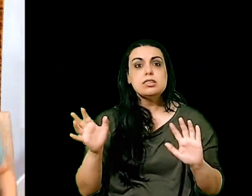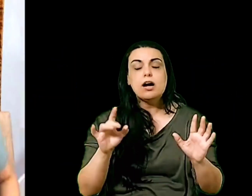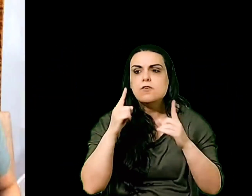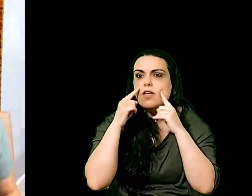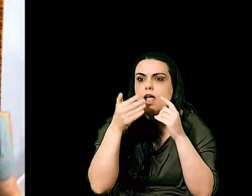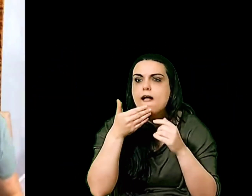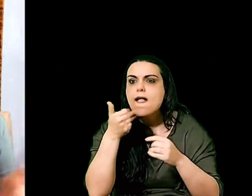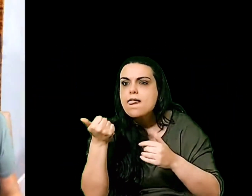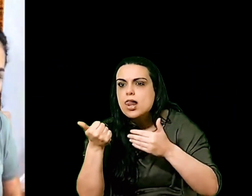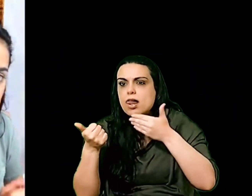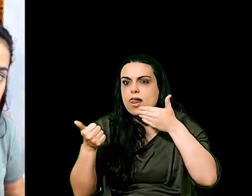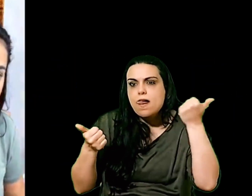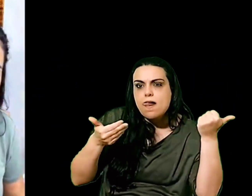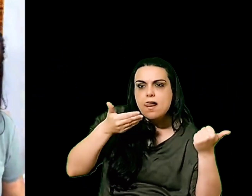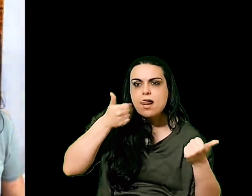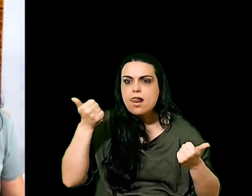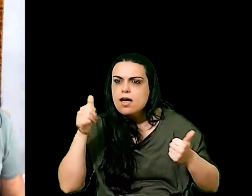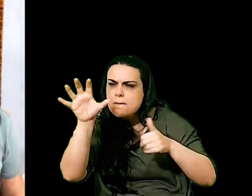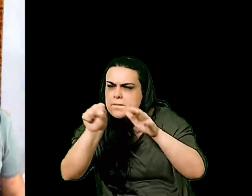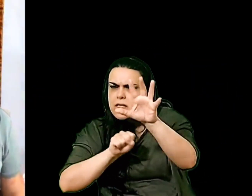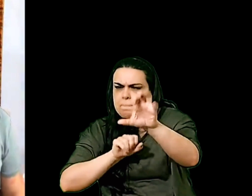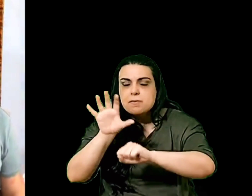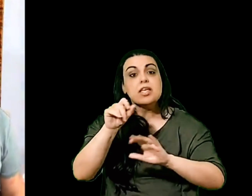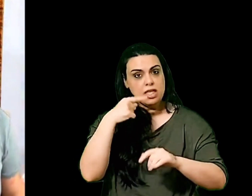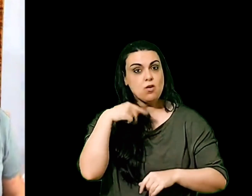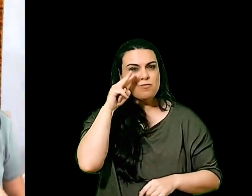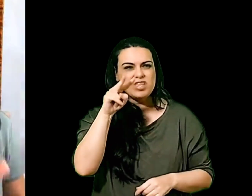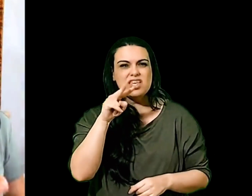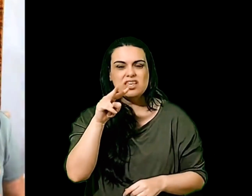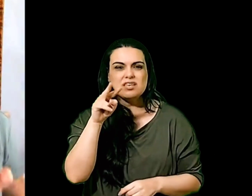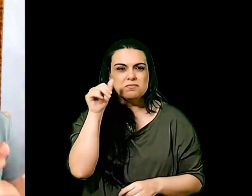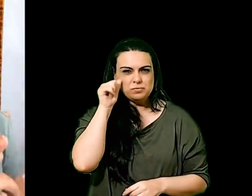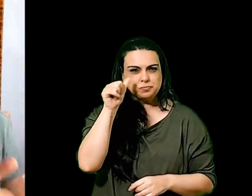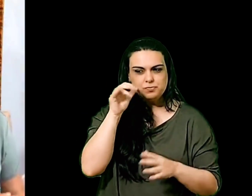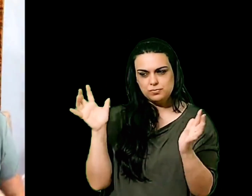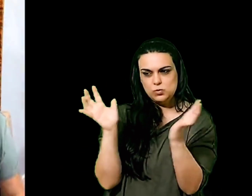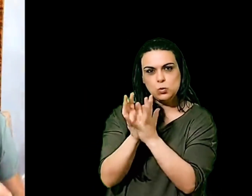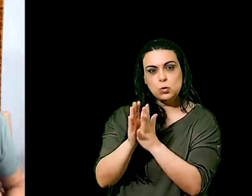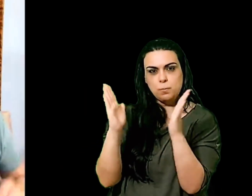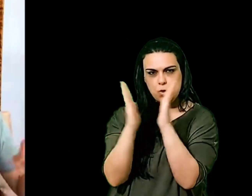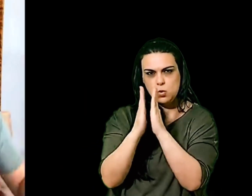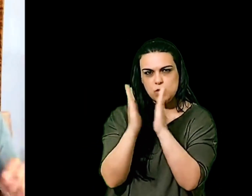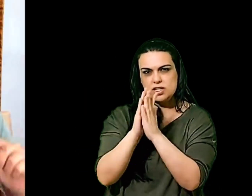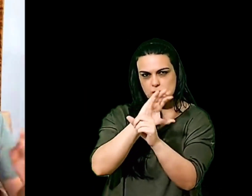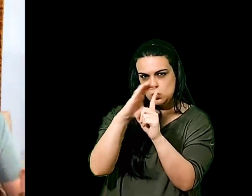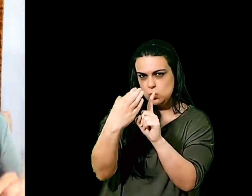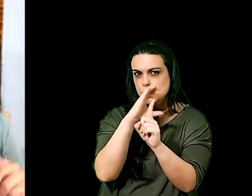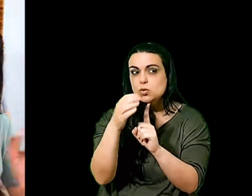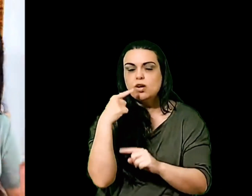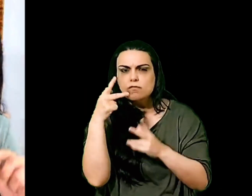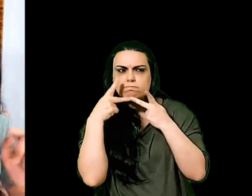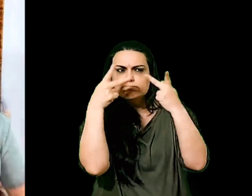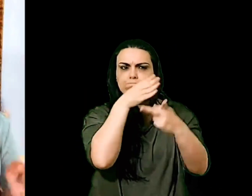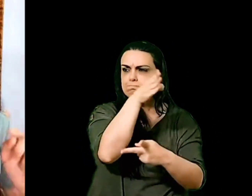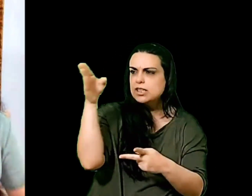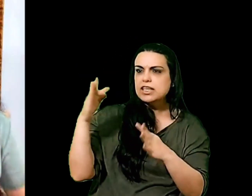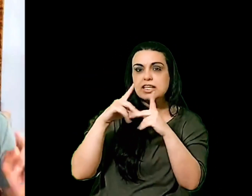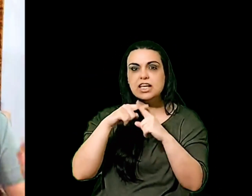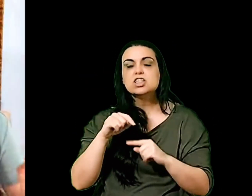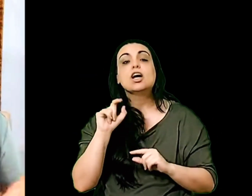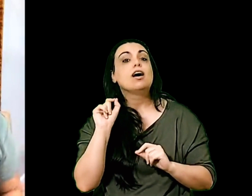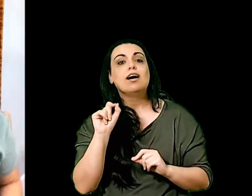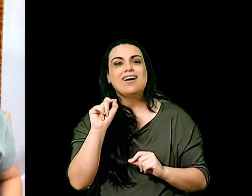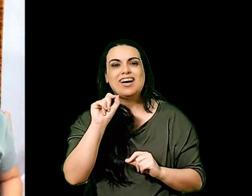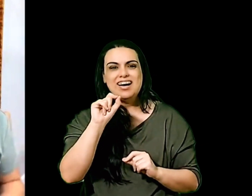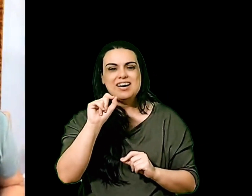que colhe dali, o que pega dali. Eu ouvi as irmãs falando para mim no círculo de oração quando eu ia visitar algumas igrejas, cultos,